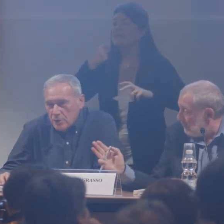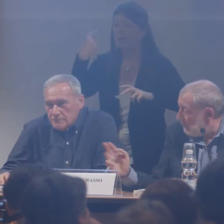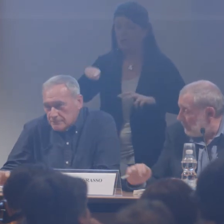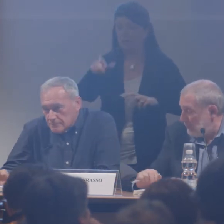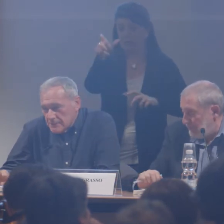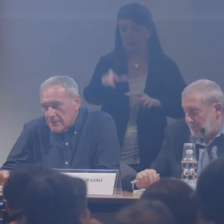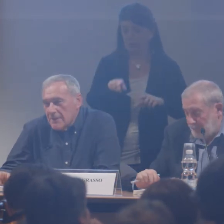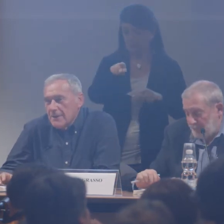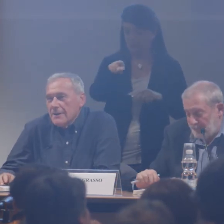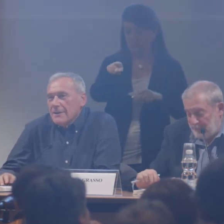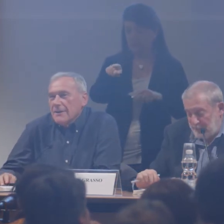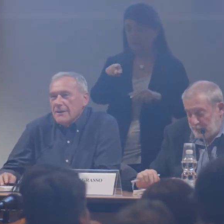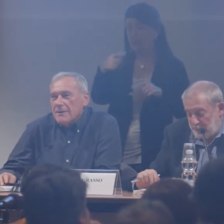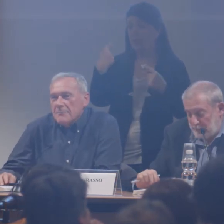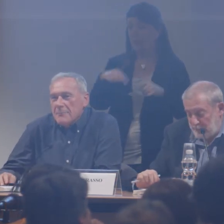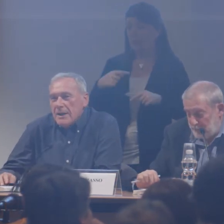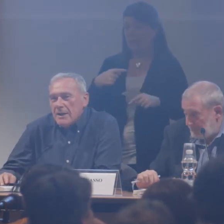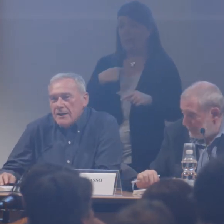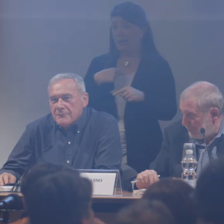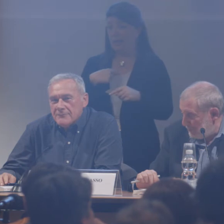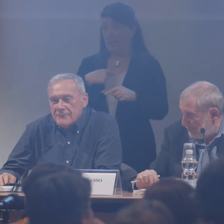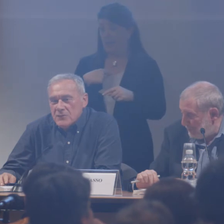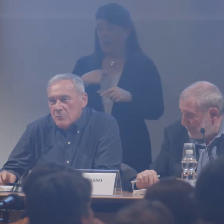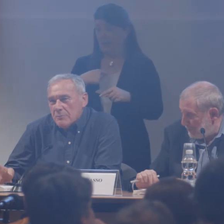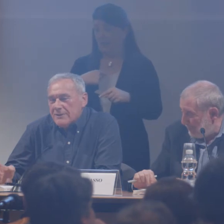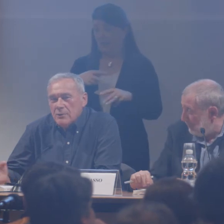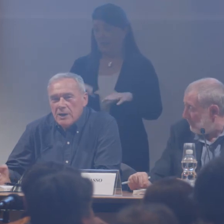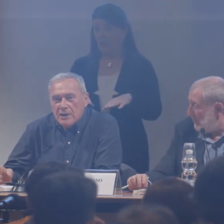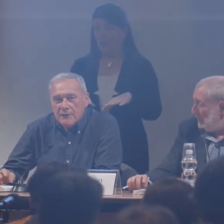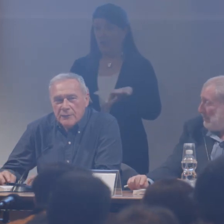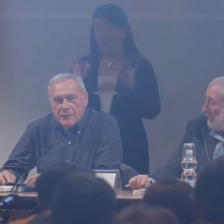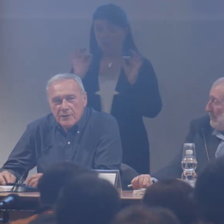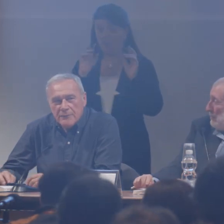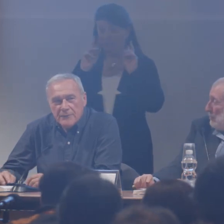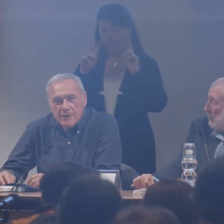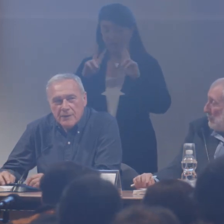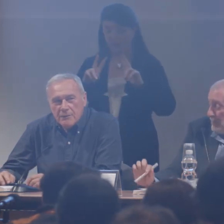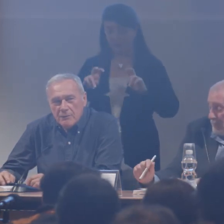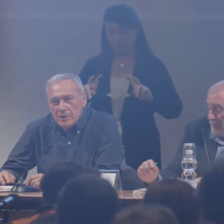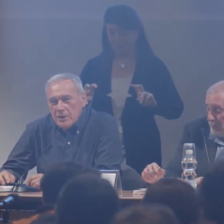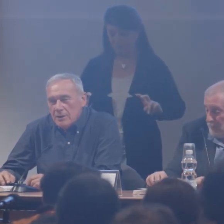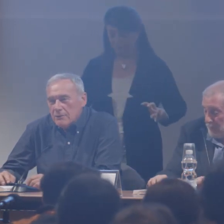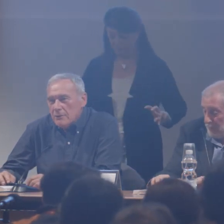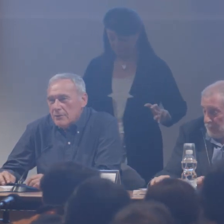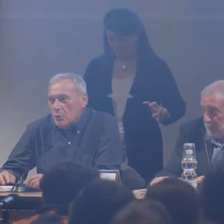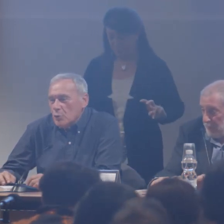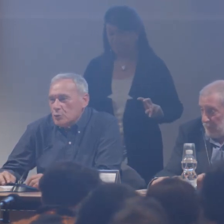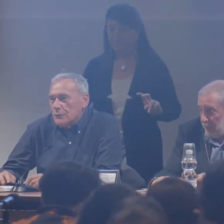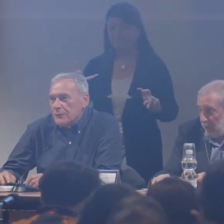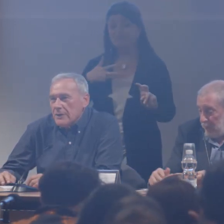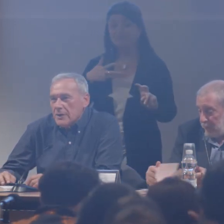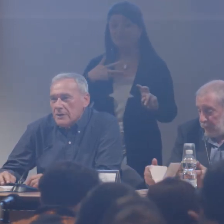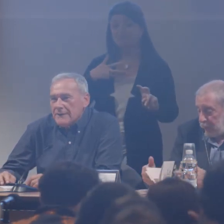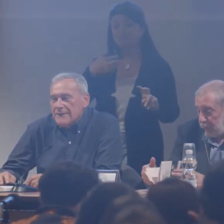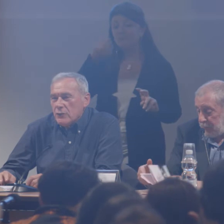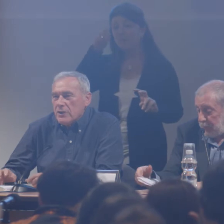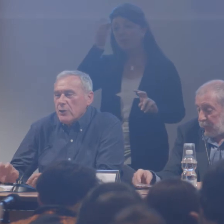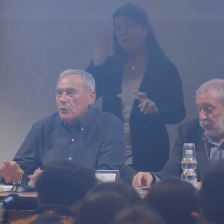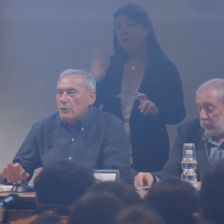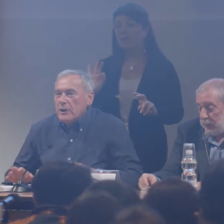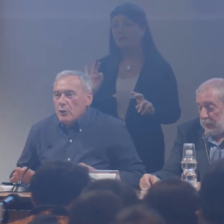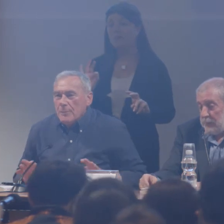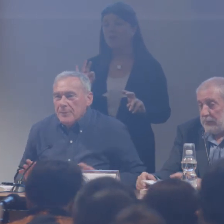Ero io, ma c'è un particolare che forse non è noto, nel